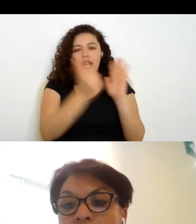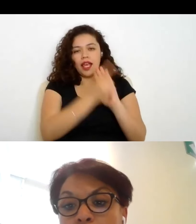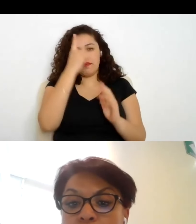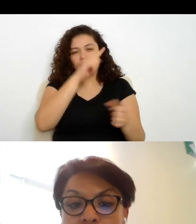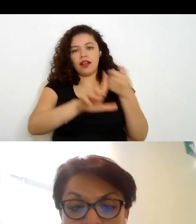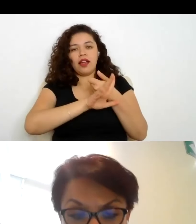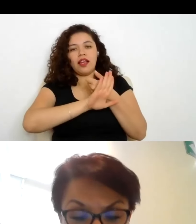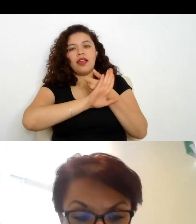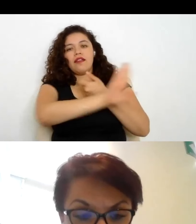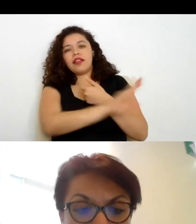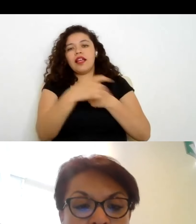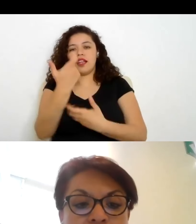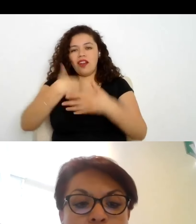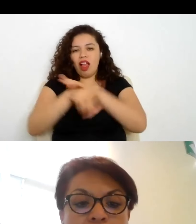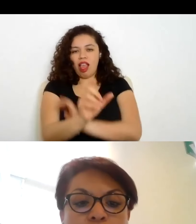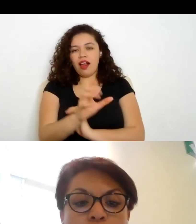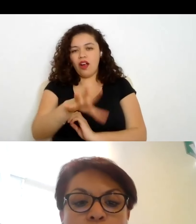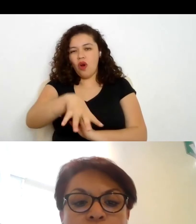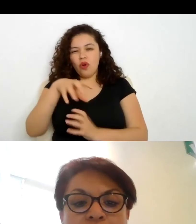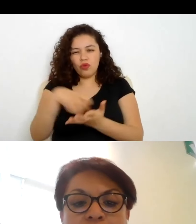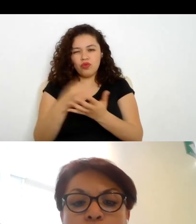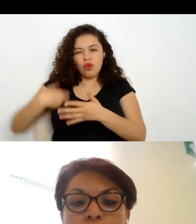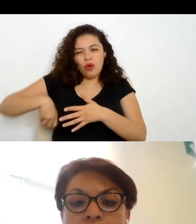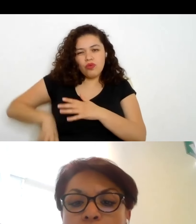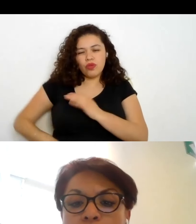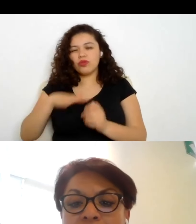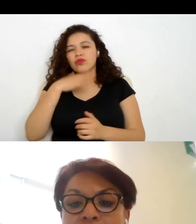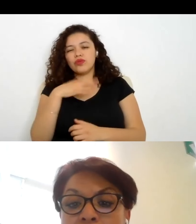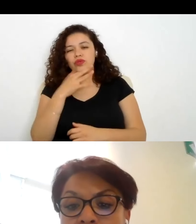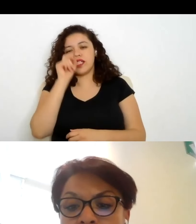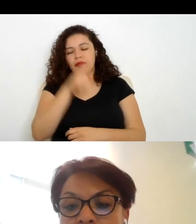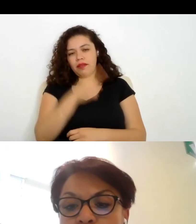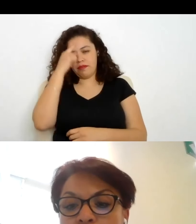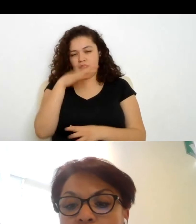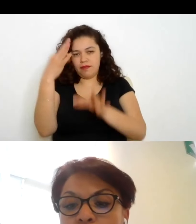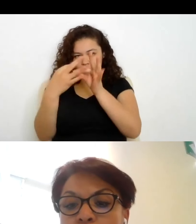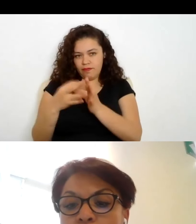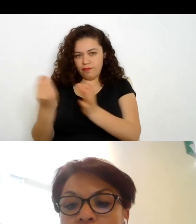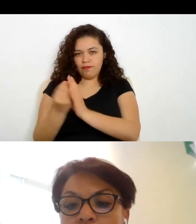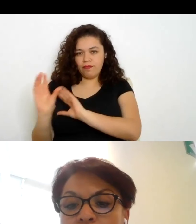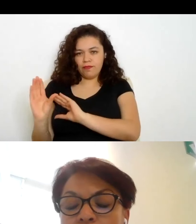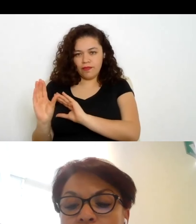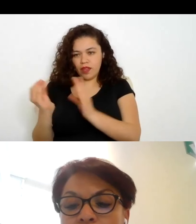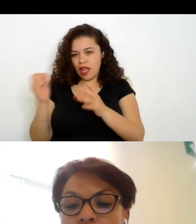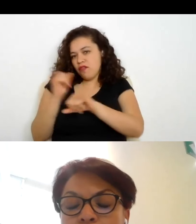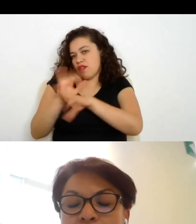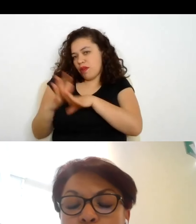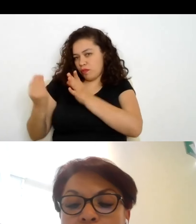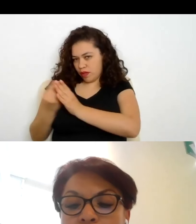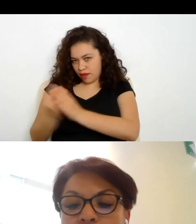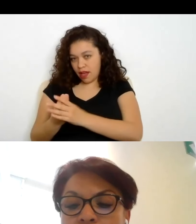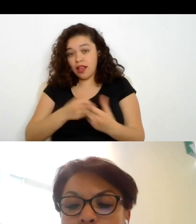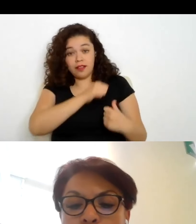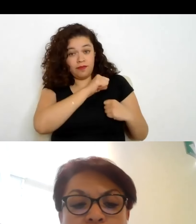lavado de dinero, ¿no? También como oficial de cumplimiento de privacidad estuvo a cargo, estuvo